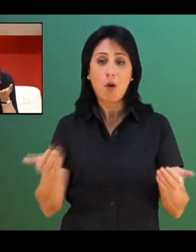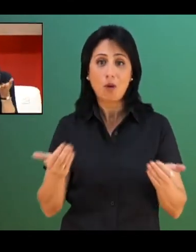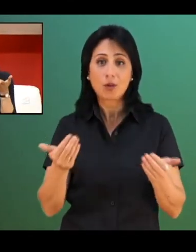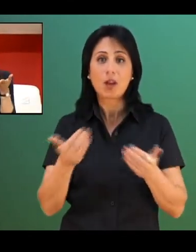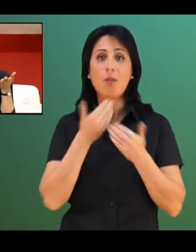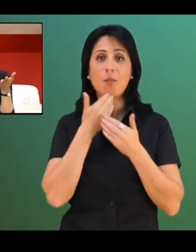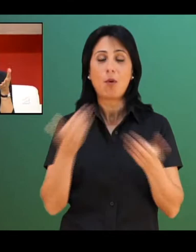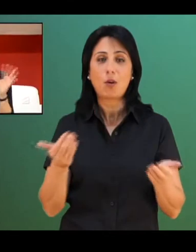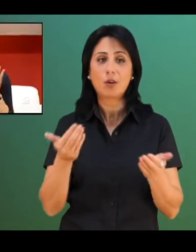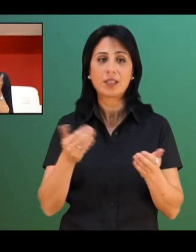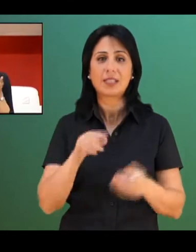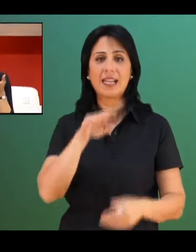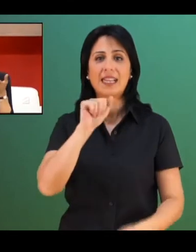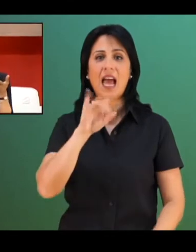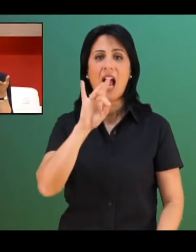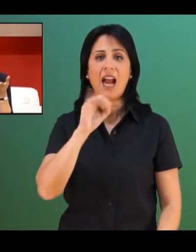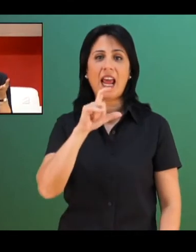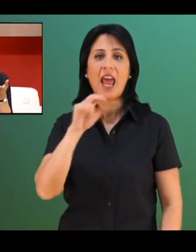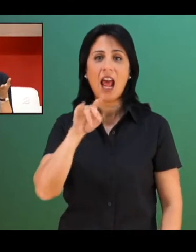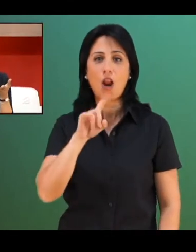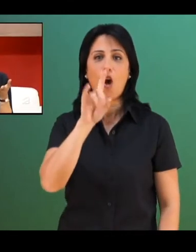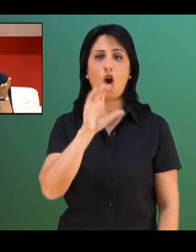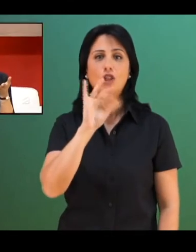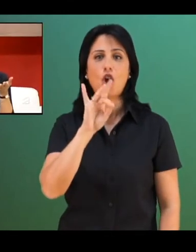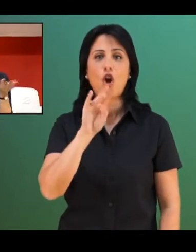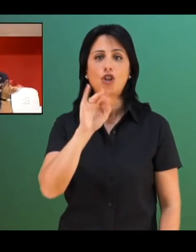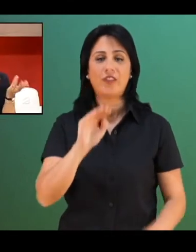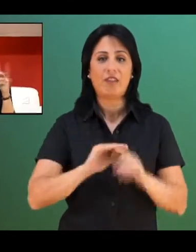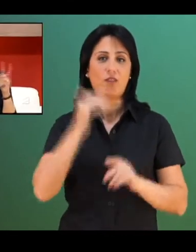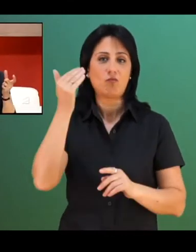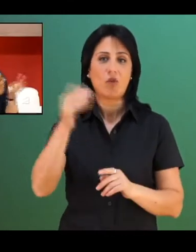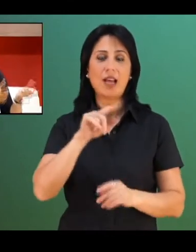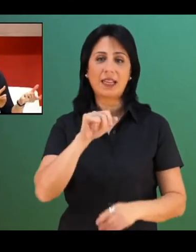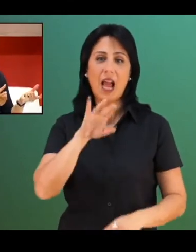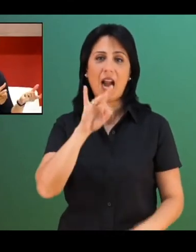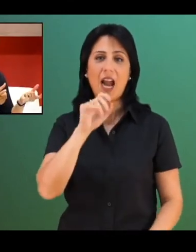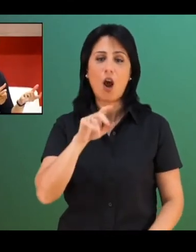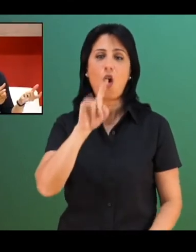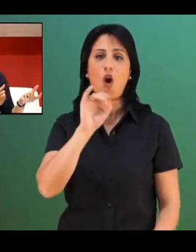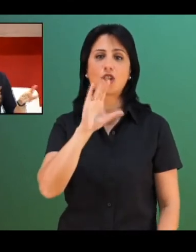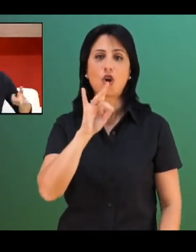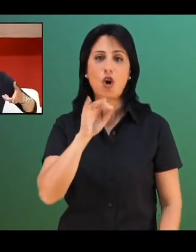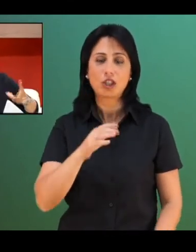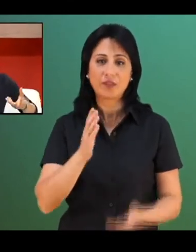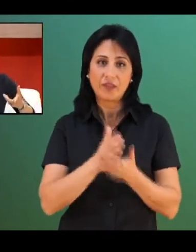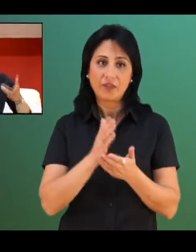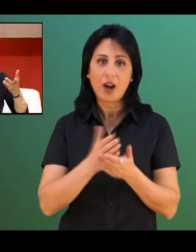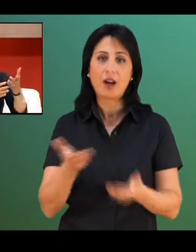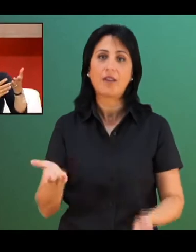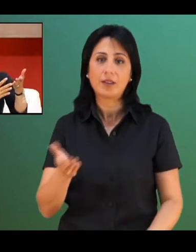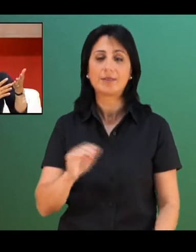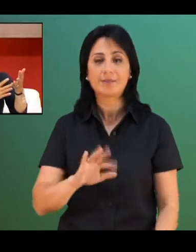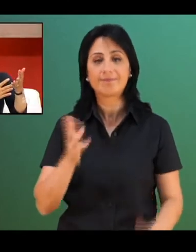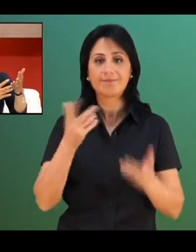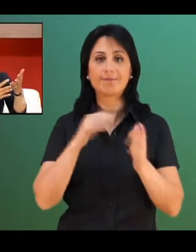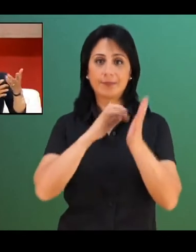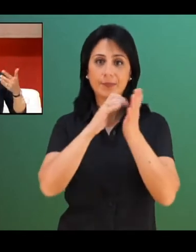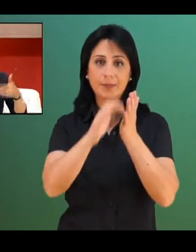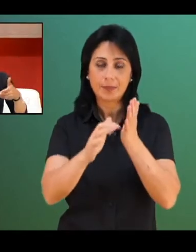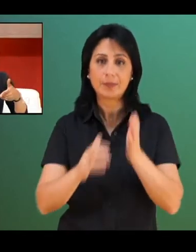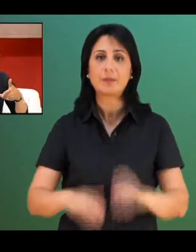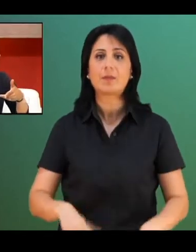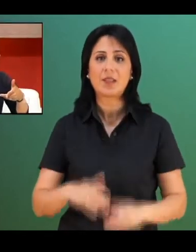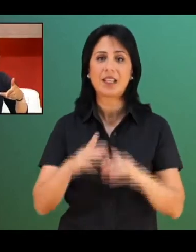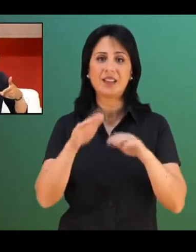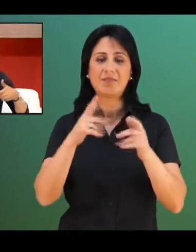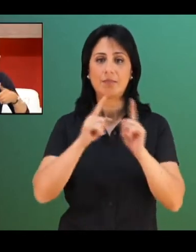გვარად ტარიელ ხოსროშვილი სუარი შვილებიც არიან და სუარი გადმოიკეთა გრძელი გვარია ხა გერმანზე ხოსროშვილი ცოტა რთულია თუმცა აი